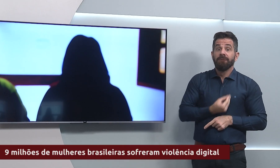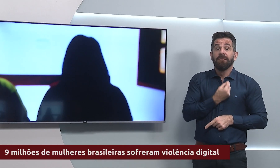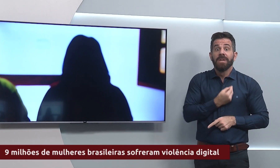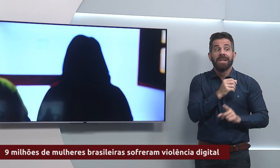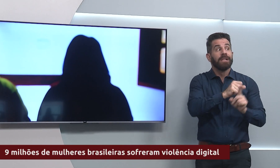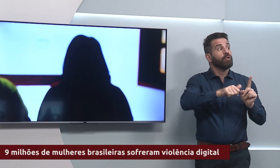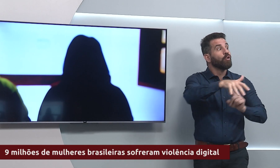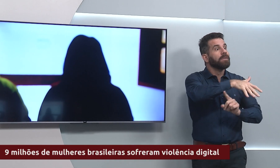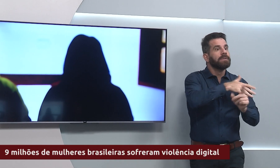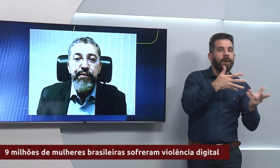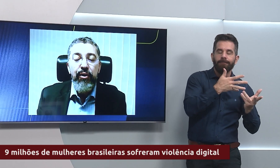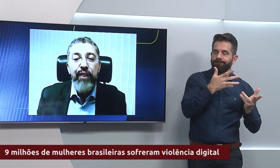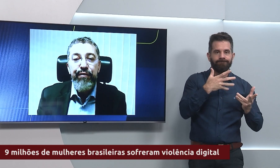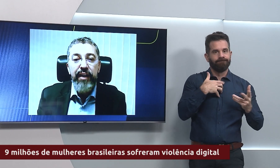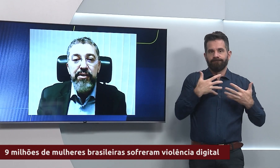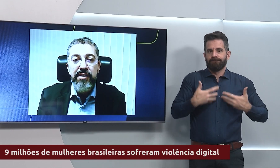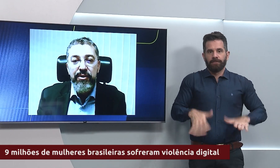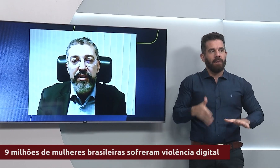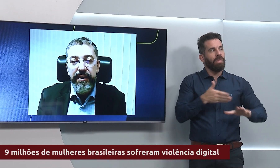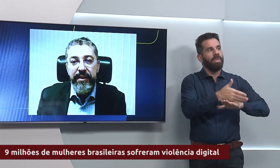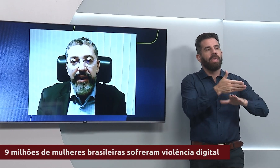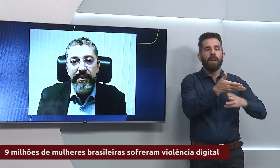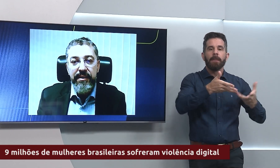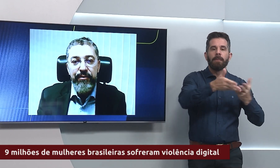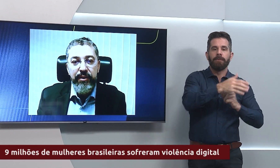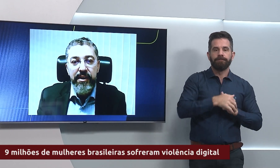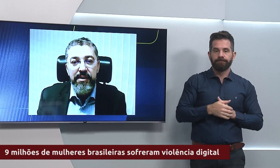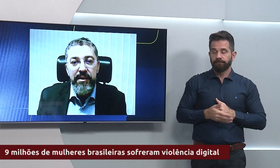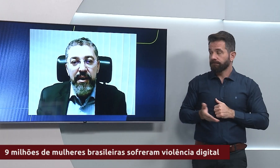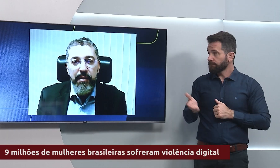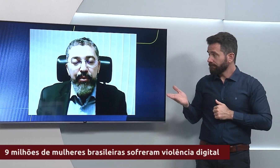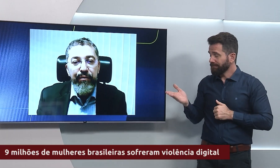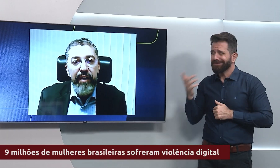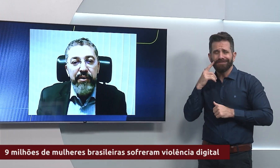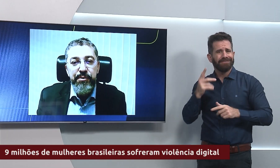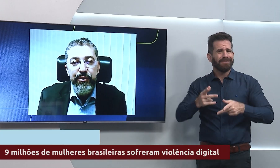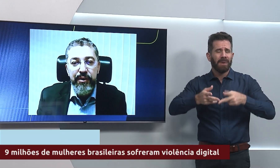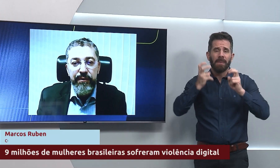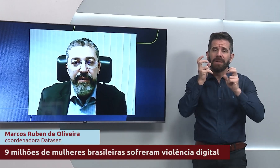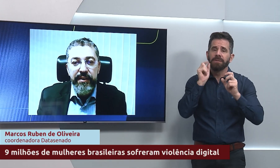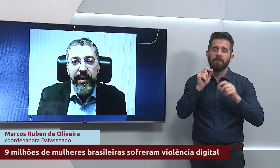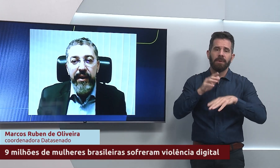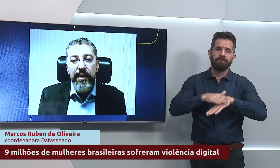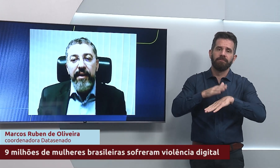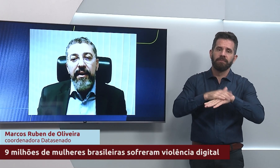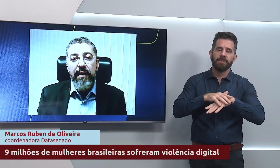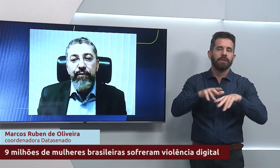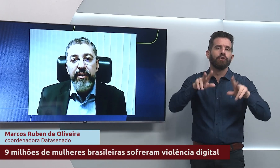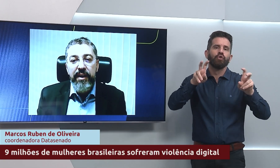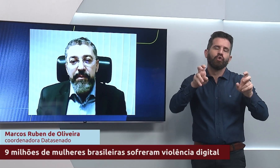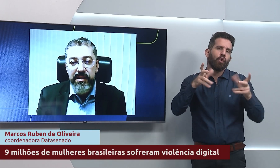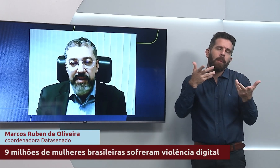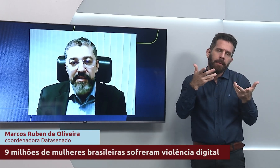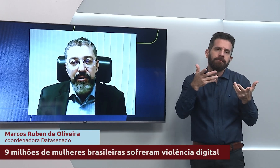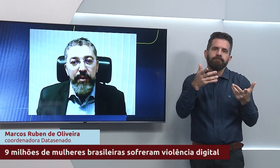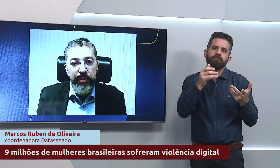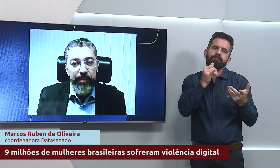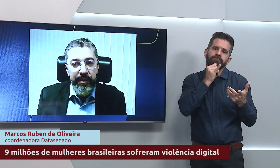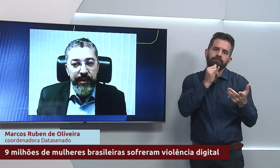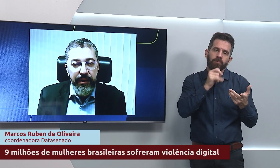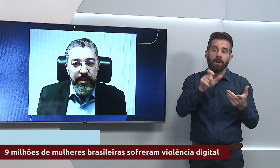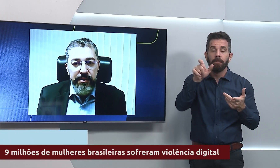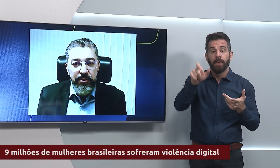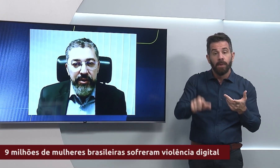social e profissional da vítima. A gente vê o reflexo da escolaridade na violência por vários motivos, né? Tem a vulnerabilização